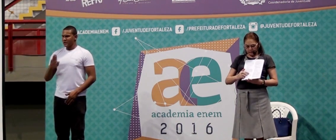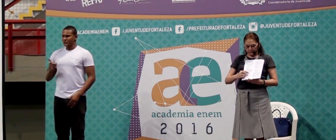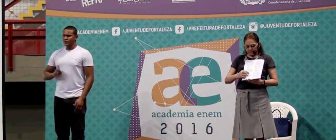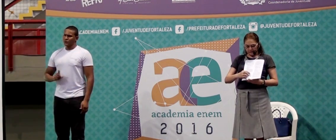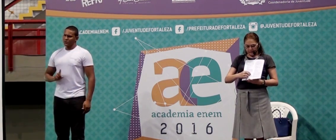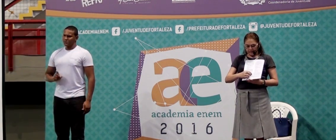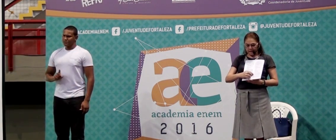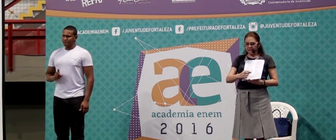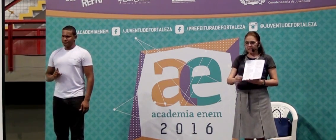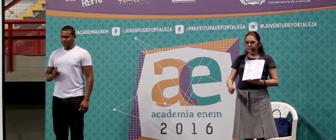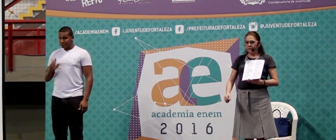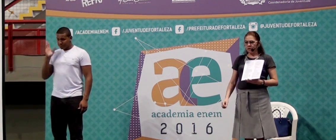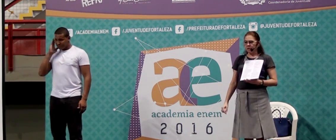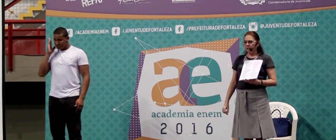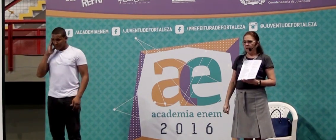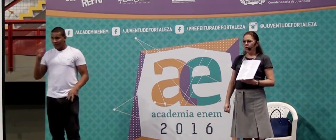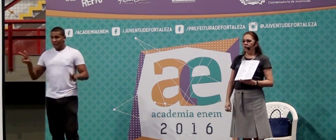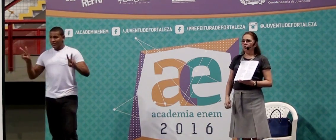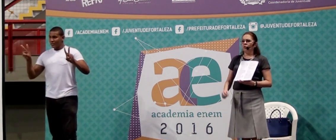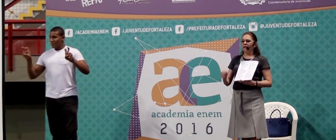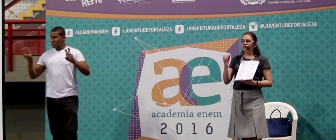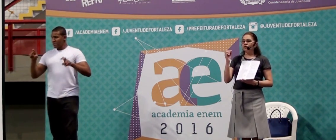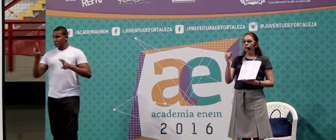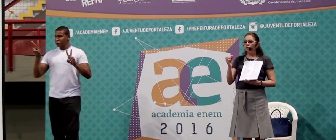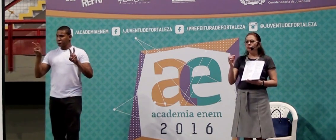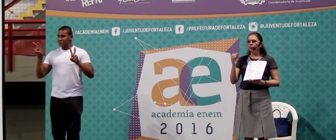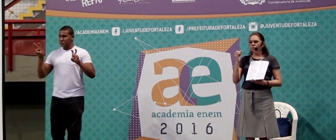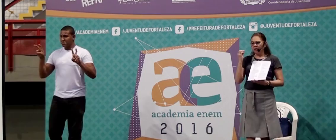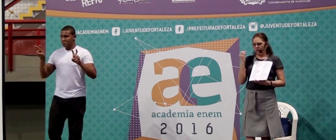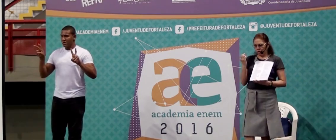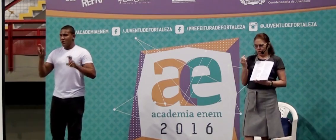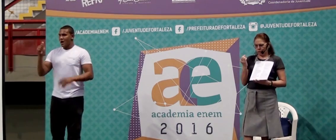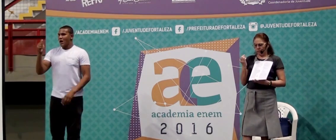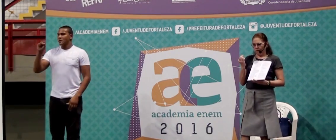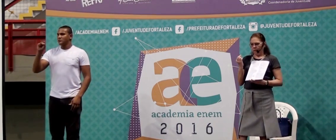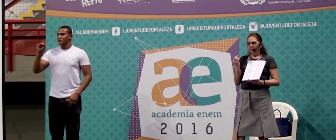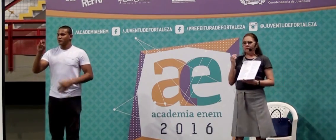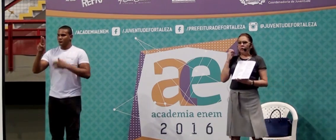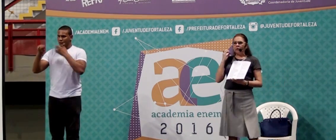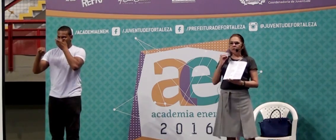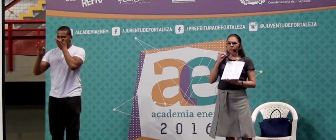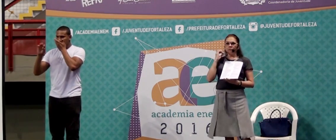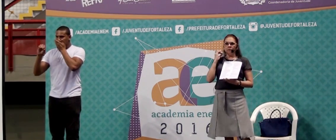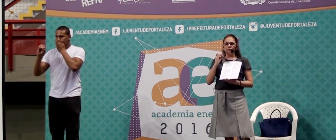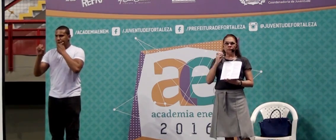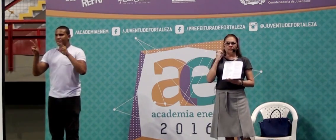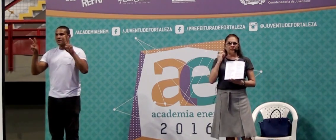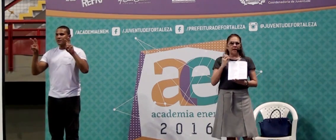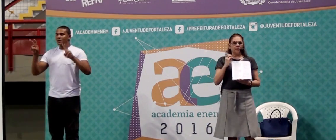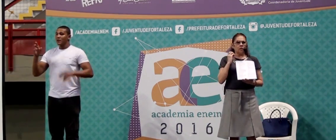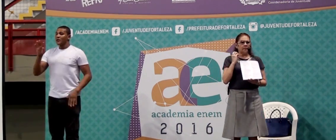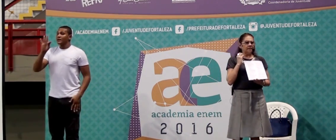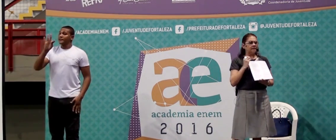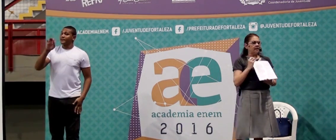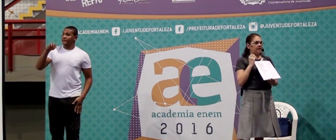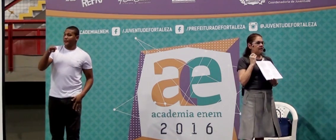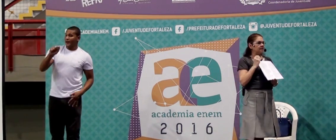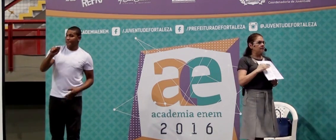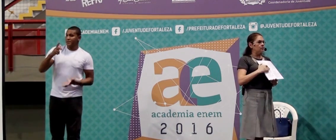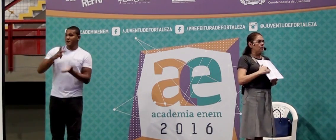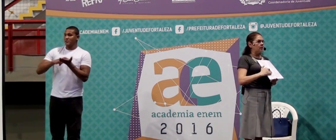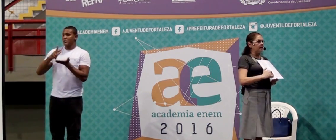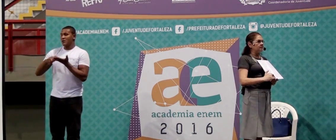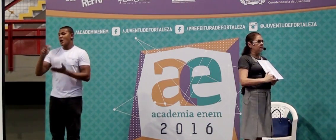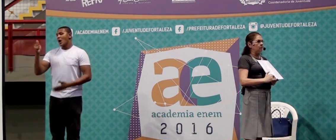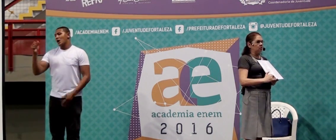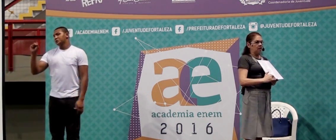Tema, quem quiser, risca a apostila, coloca o assunto do texto. Todo mundo vai começar a